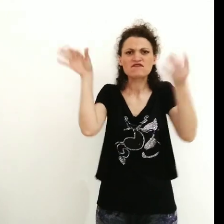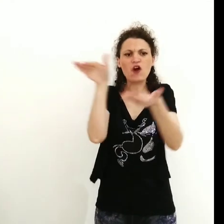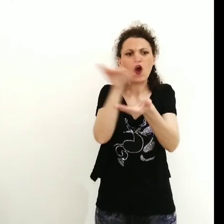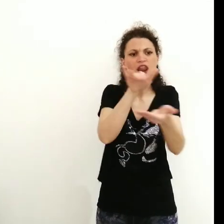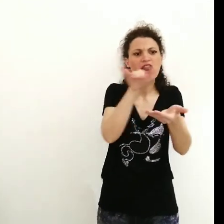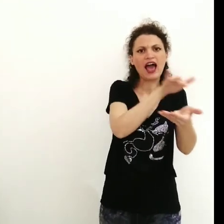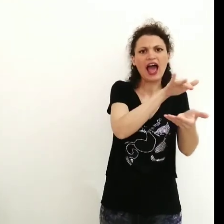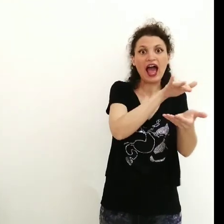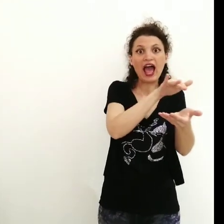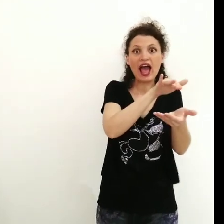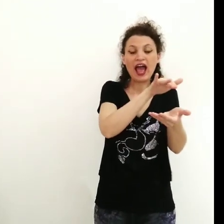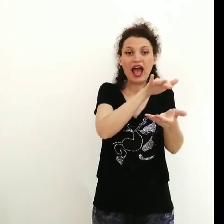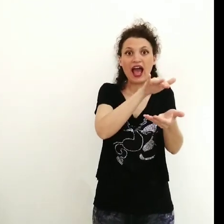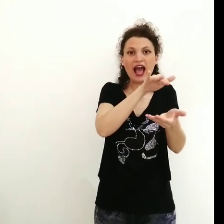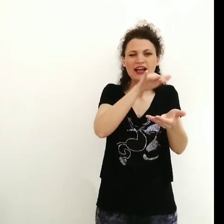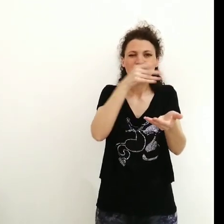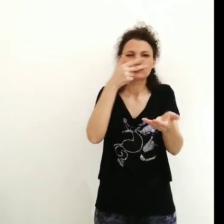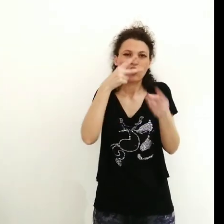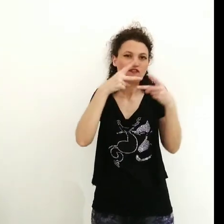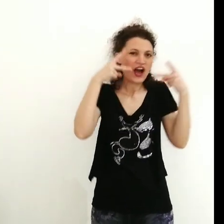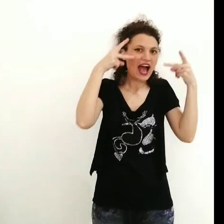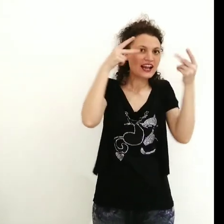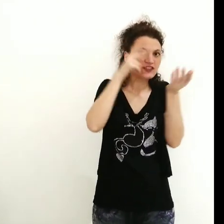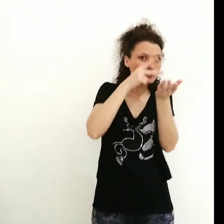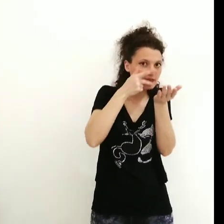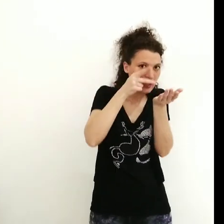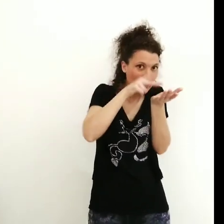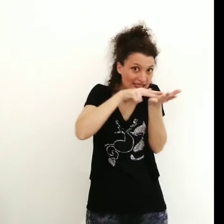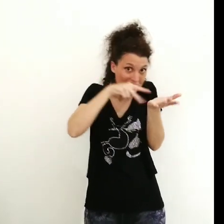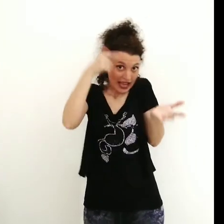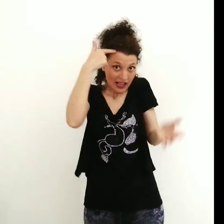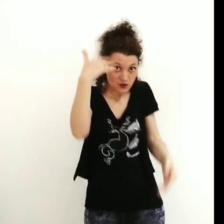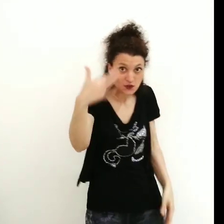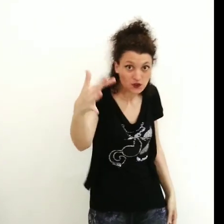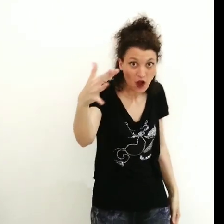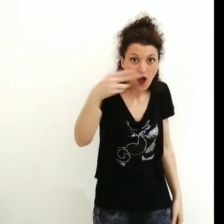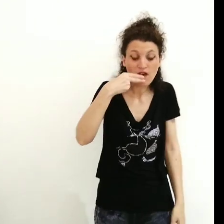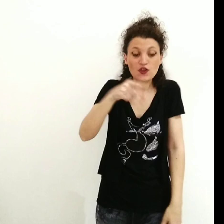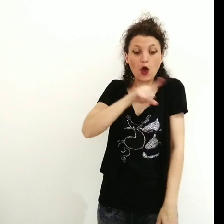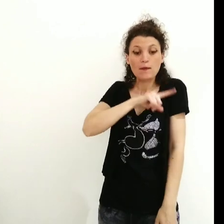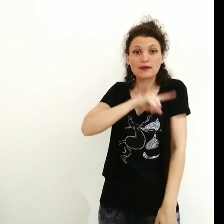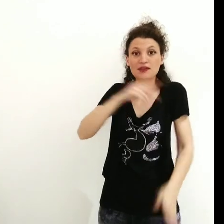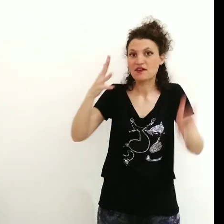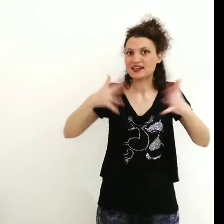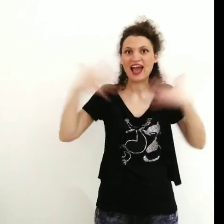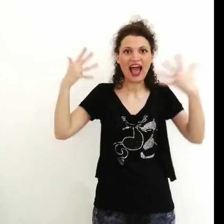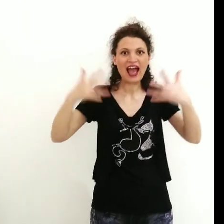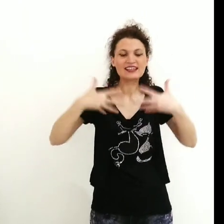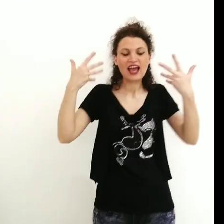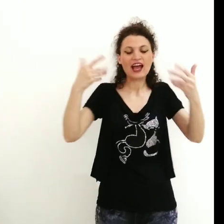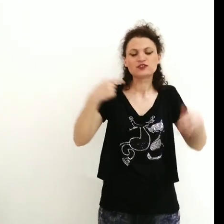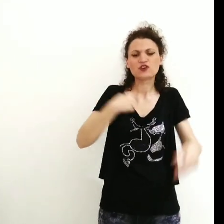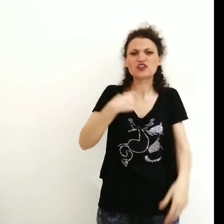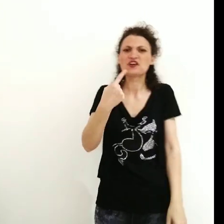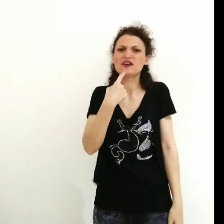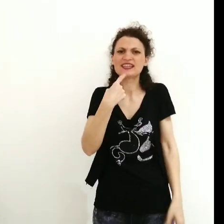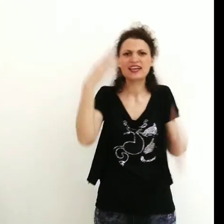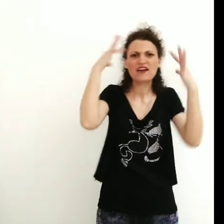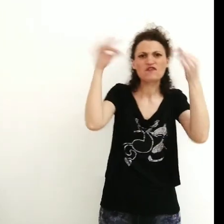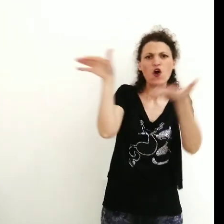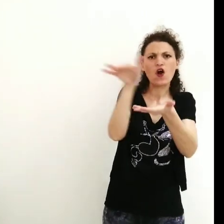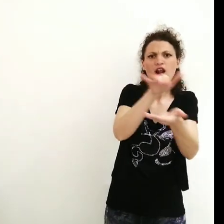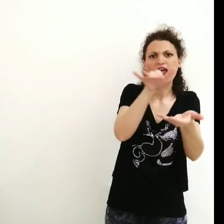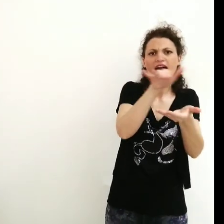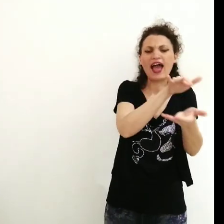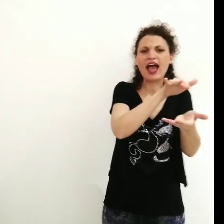sono un folletto, conosco il segreto della felicità, la felicità. Mi chiamo Gaetto e